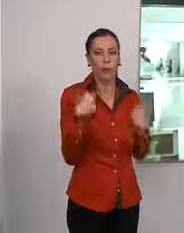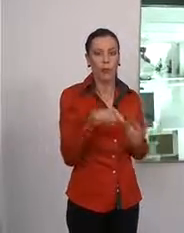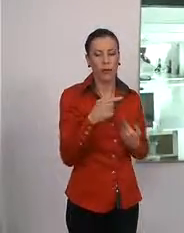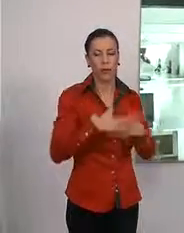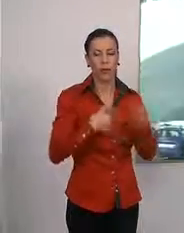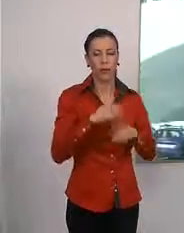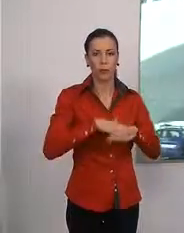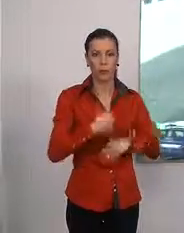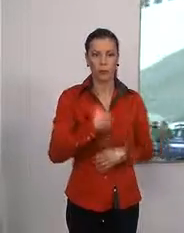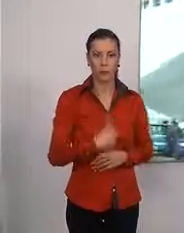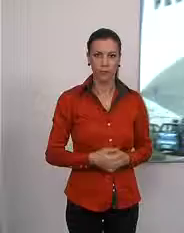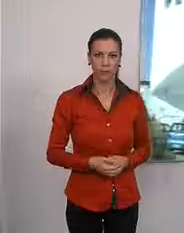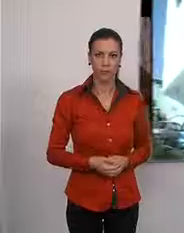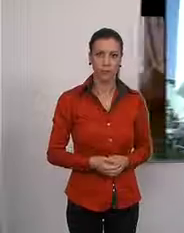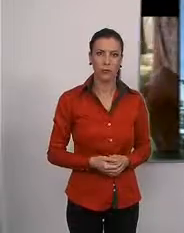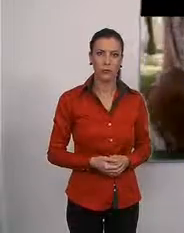hecho.